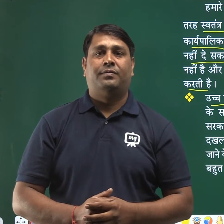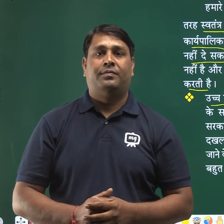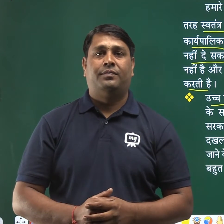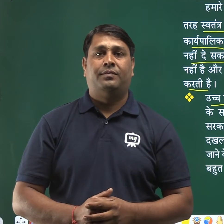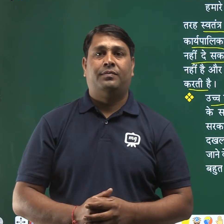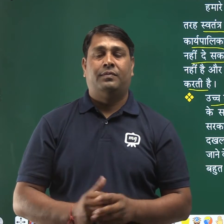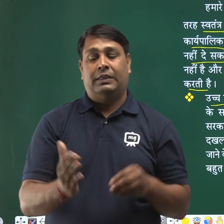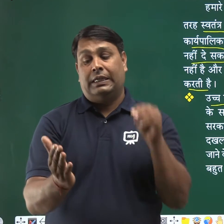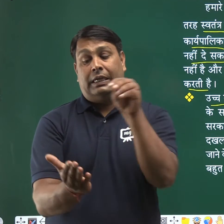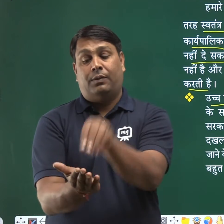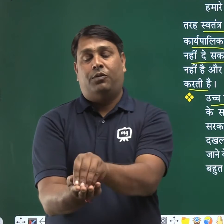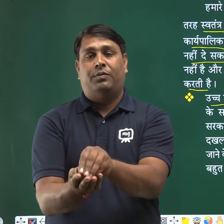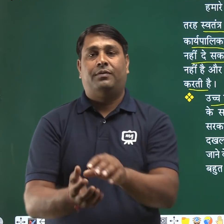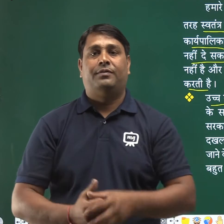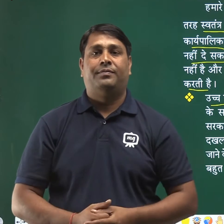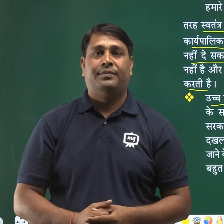नियुक्ति में